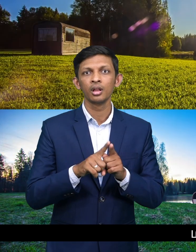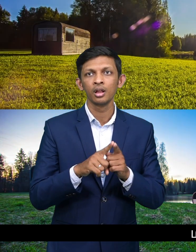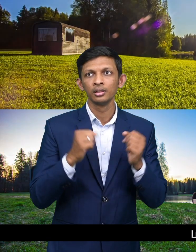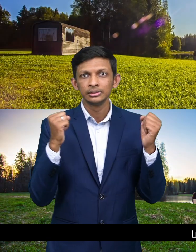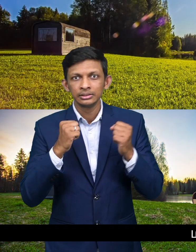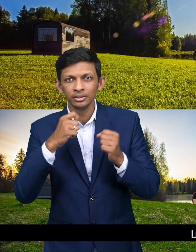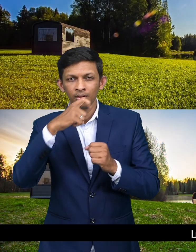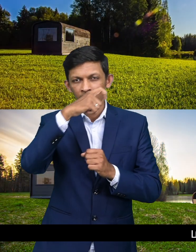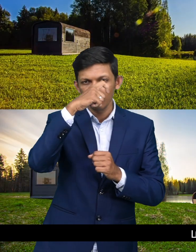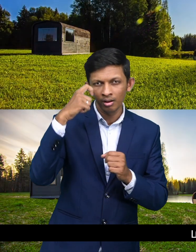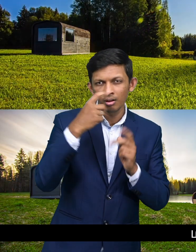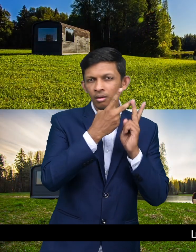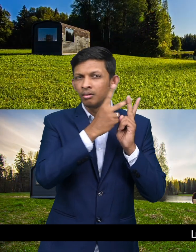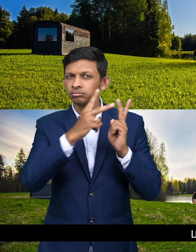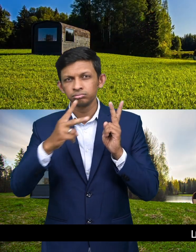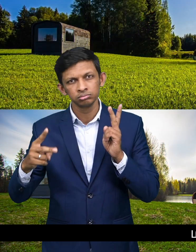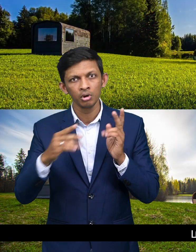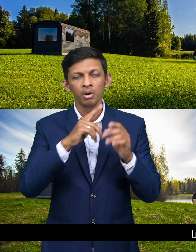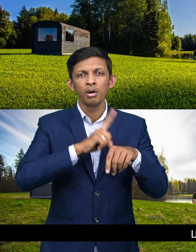மாறும் பருவங்கள்.